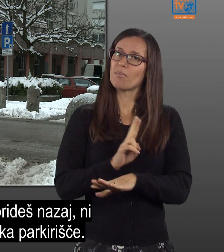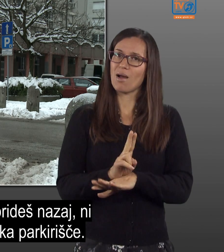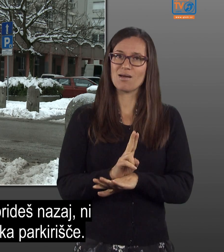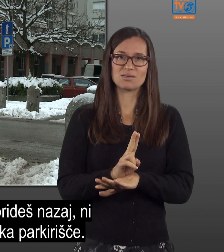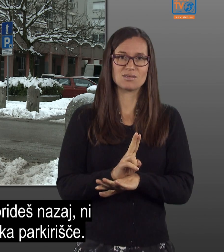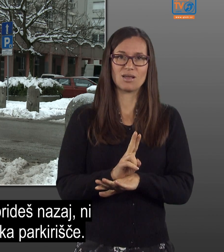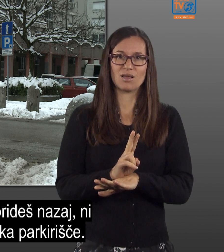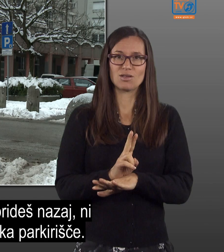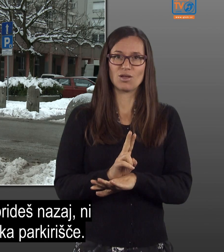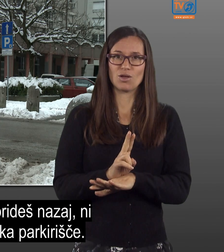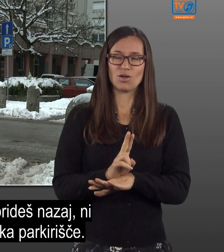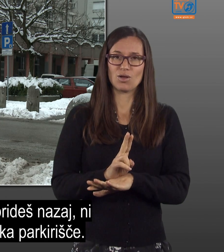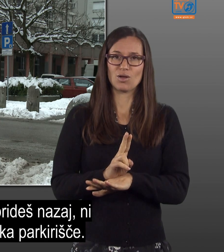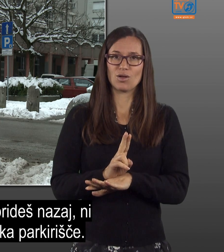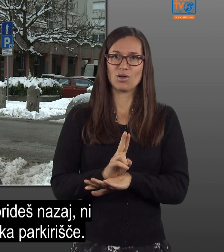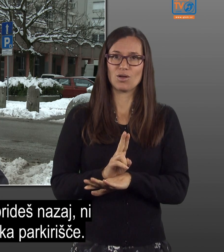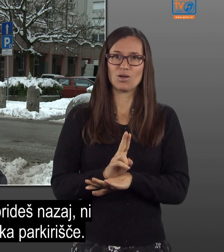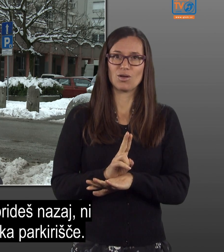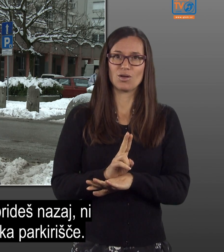ne, da ko prideš nazaj,